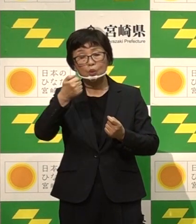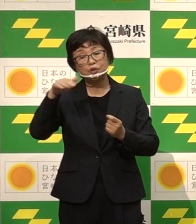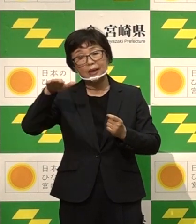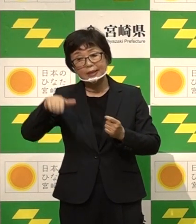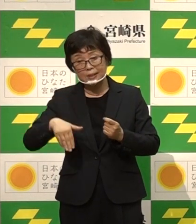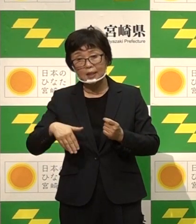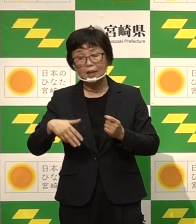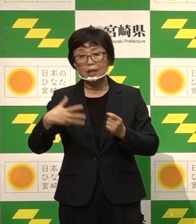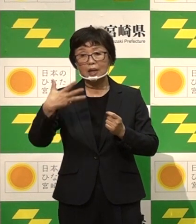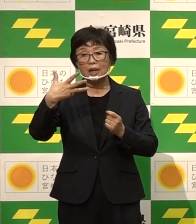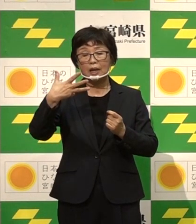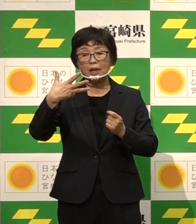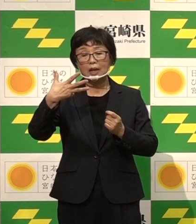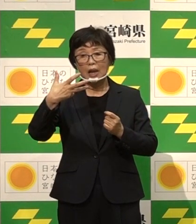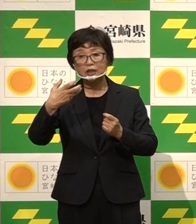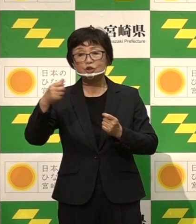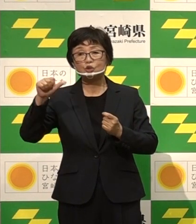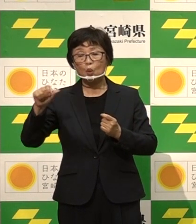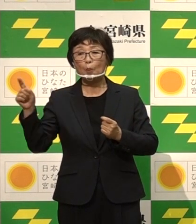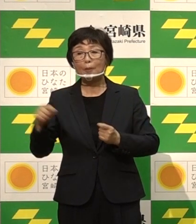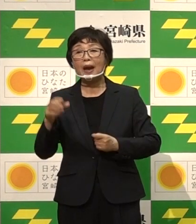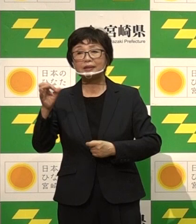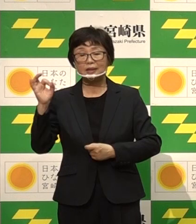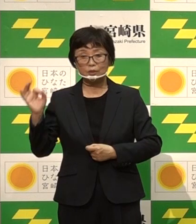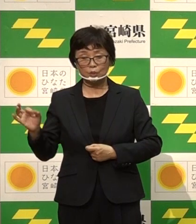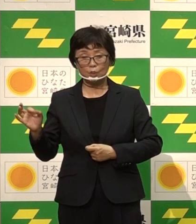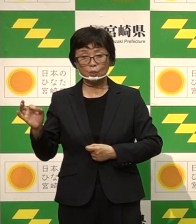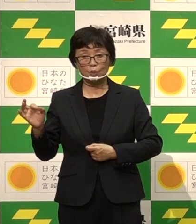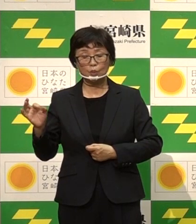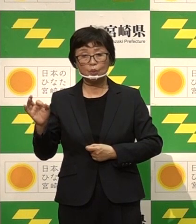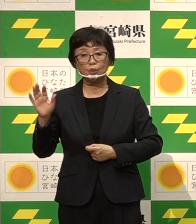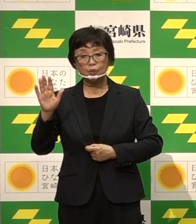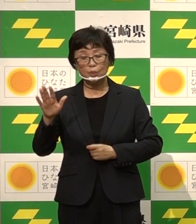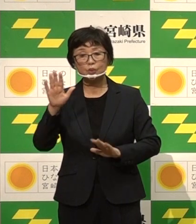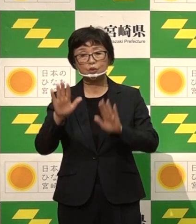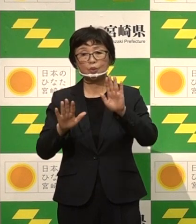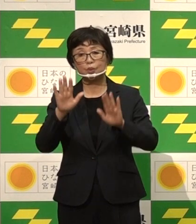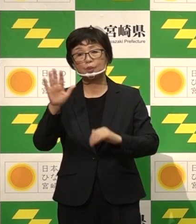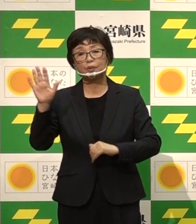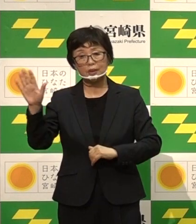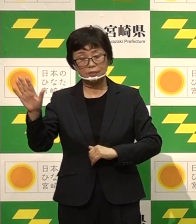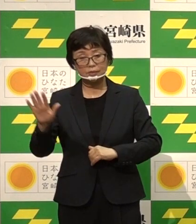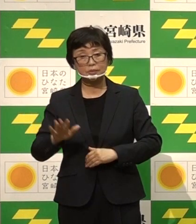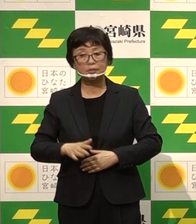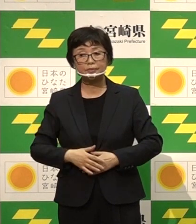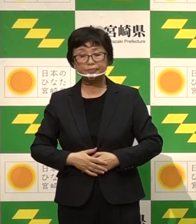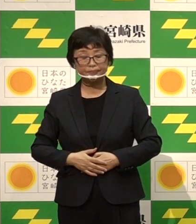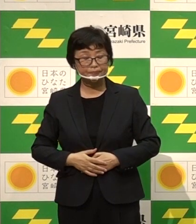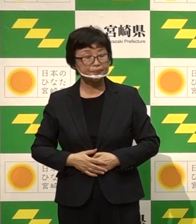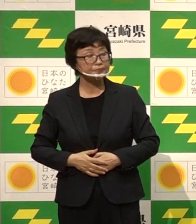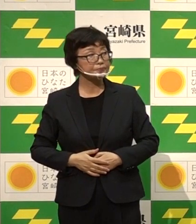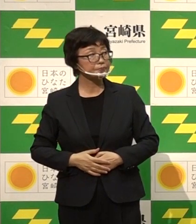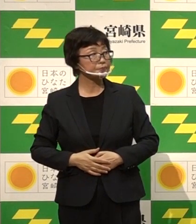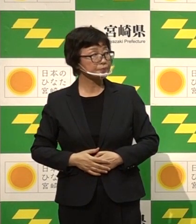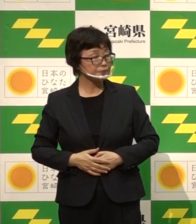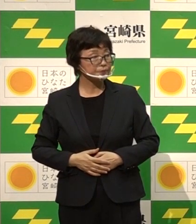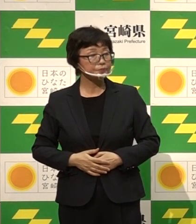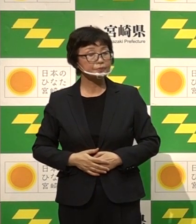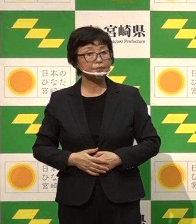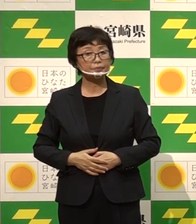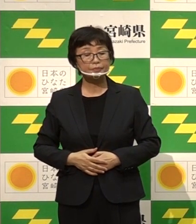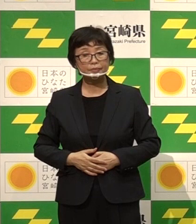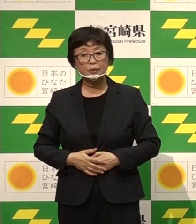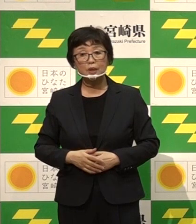が、85% を占めているというのが今の状況であります。そして警戒すべき